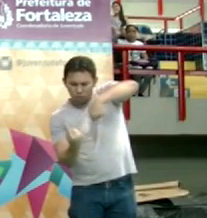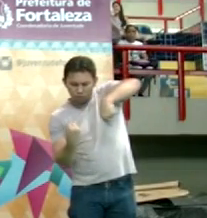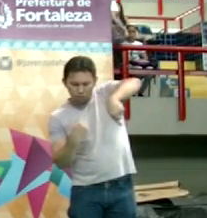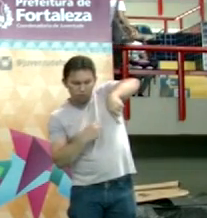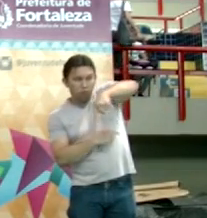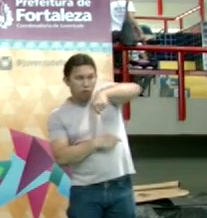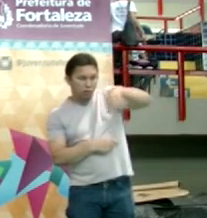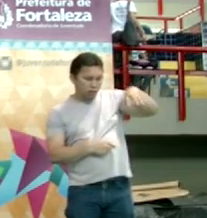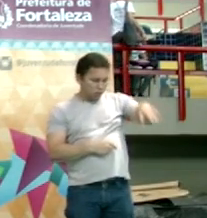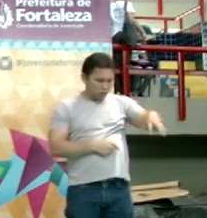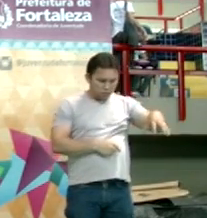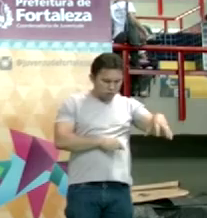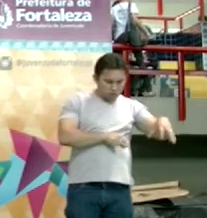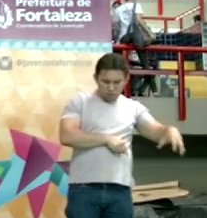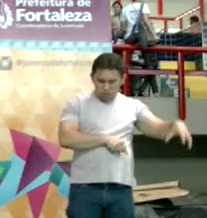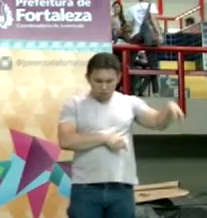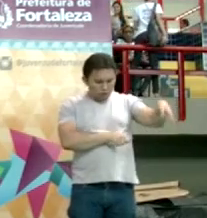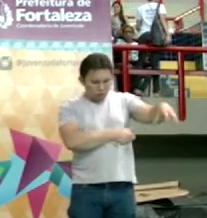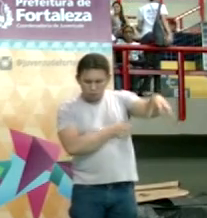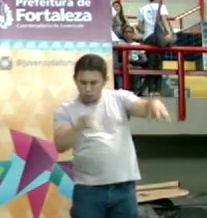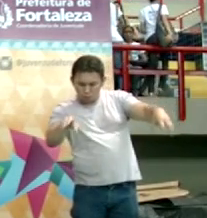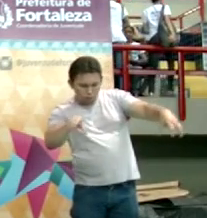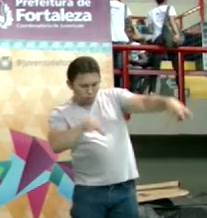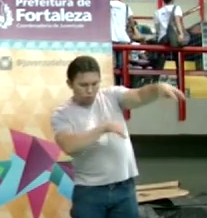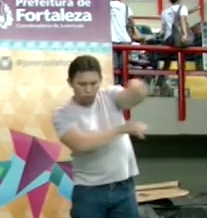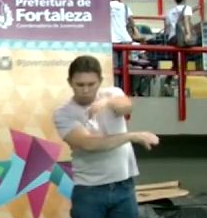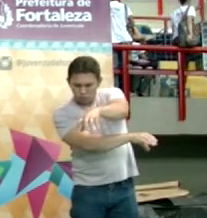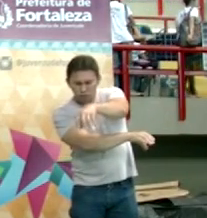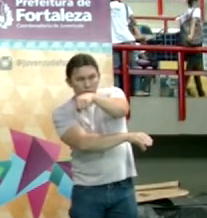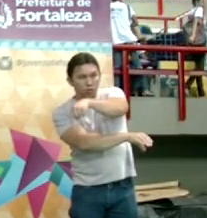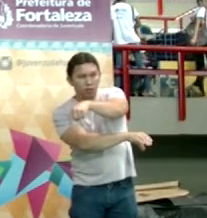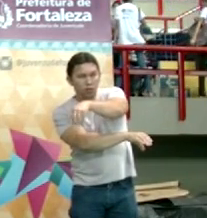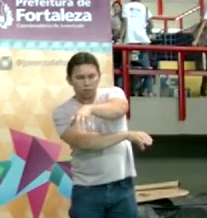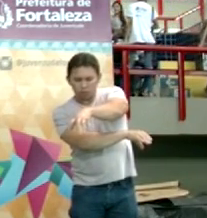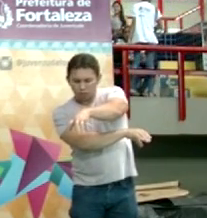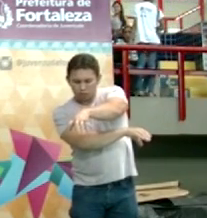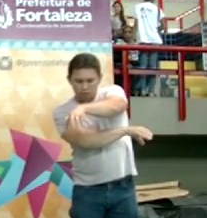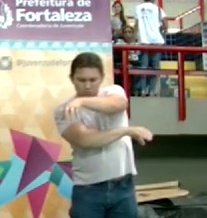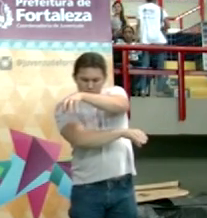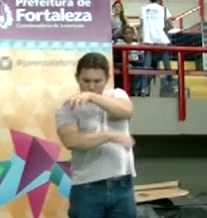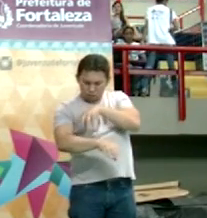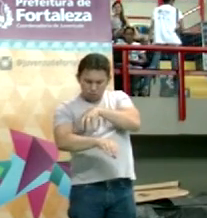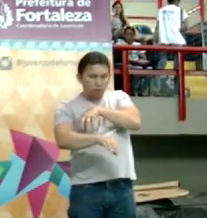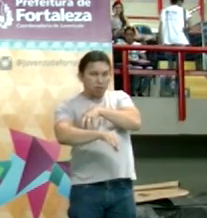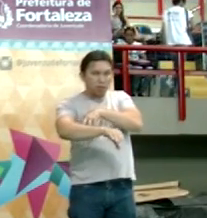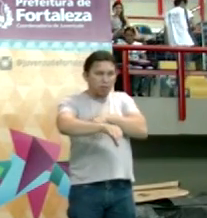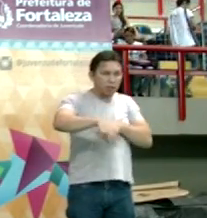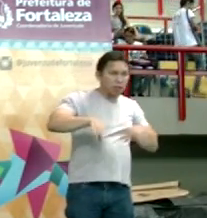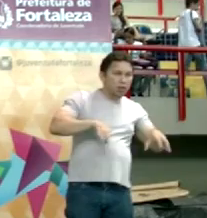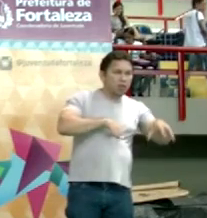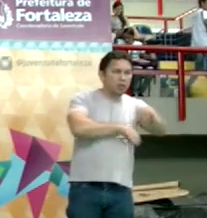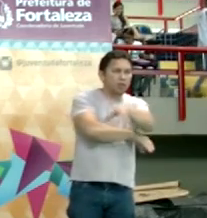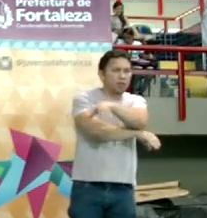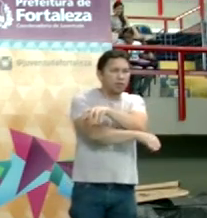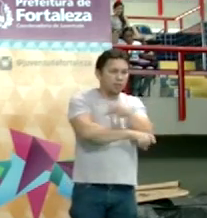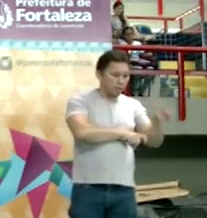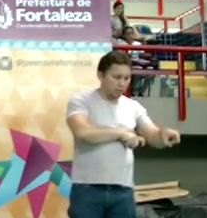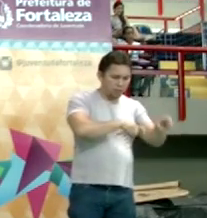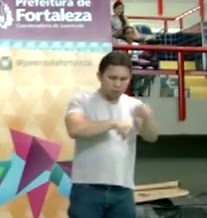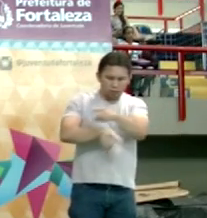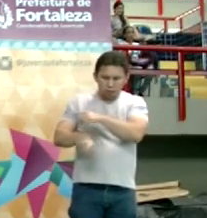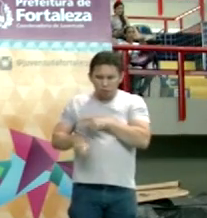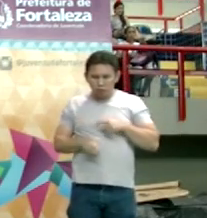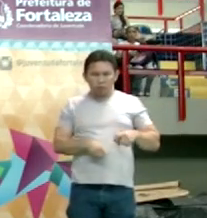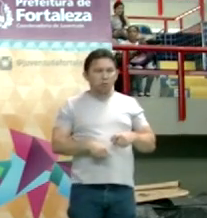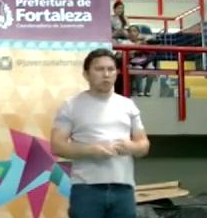onde estava o café vai onde estava a outra produção, onde estava a outra produção vai descansar, onde estava descansando vai para o café. Ô técnica